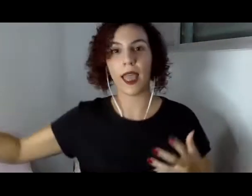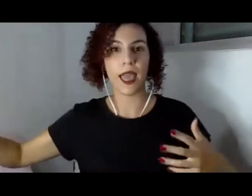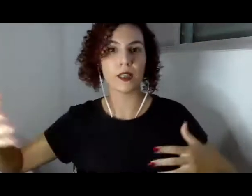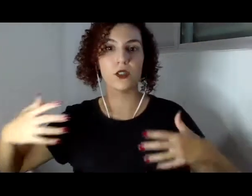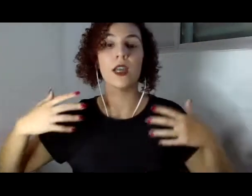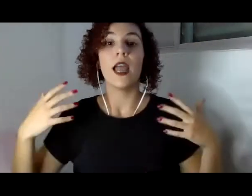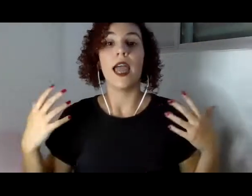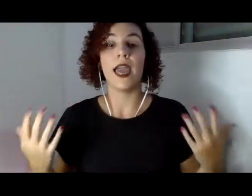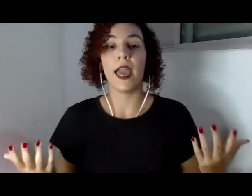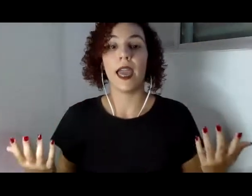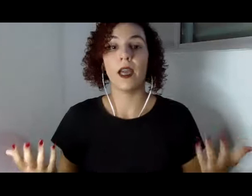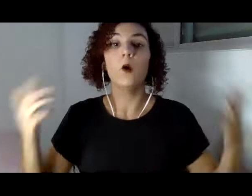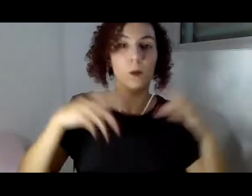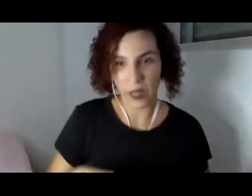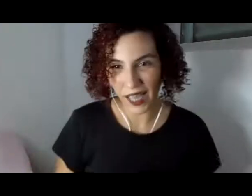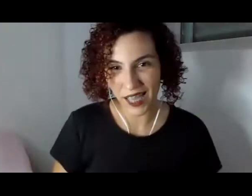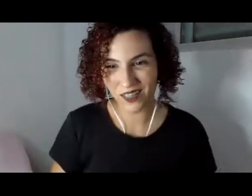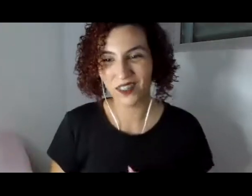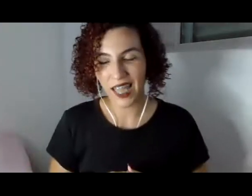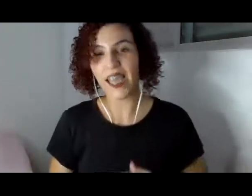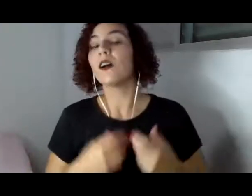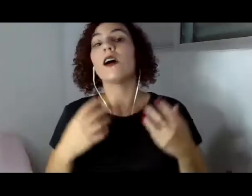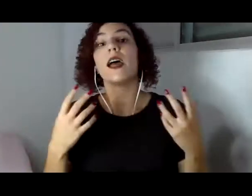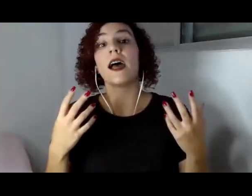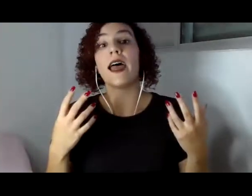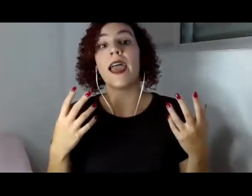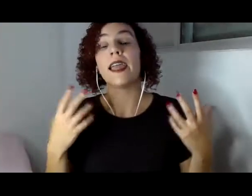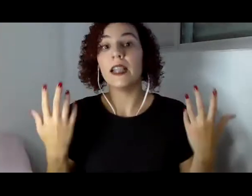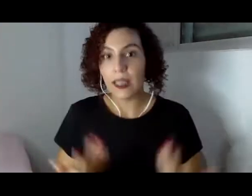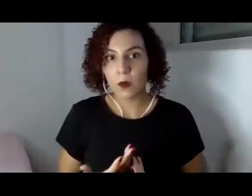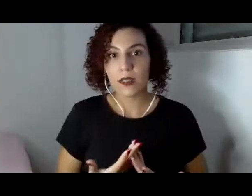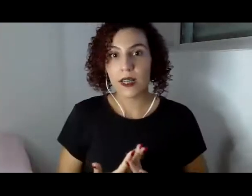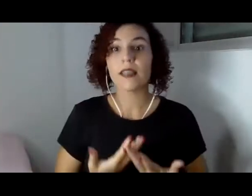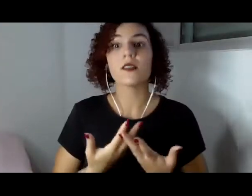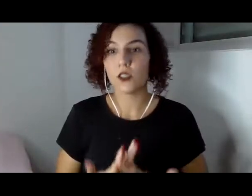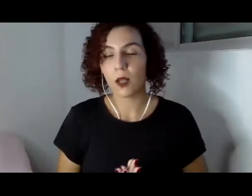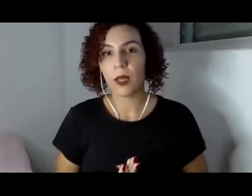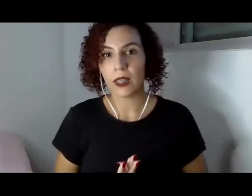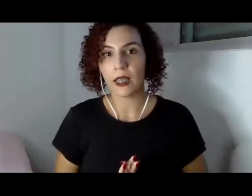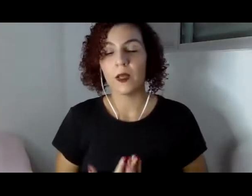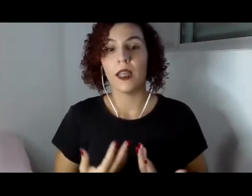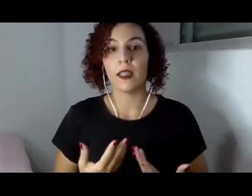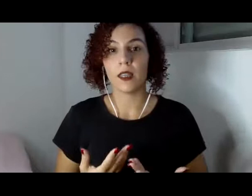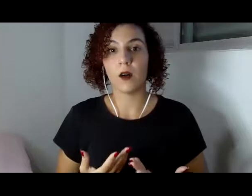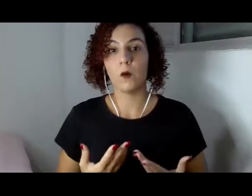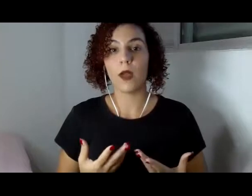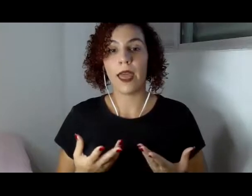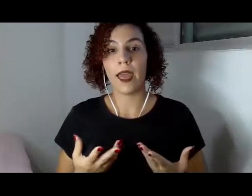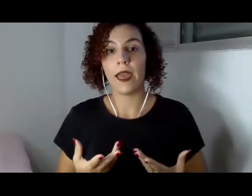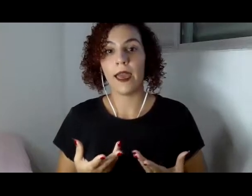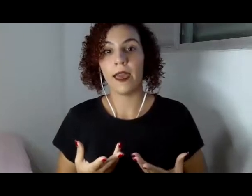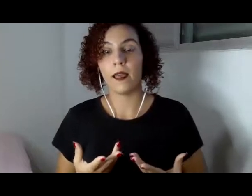do Nordeste, o mineiro, né? Em língua de sinais a gente também tem.